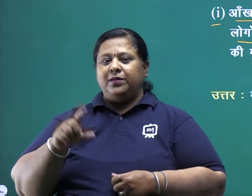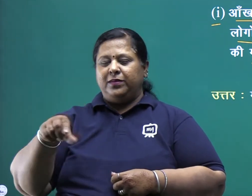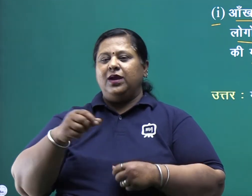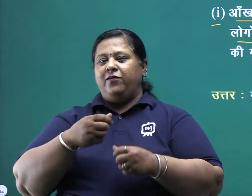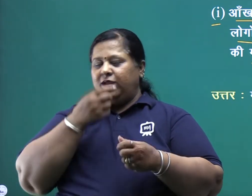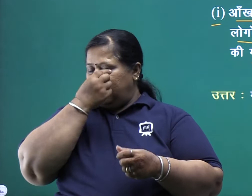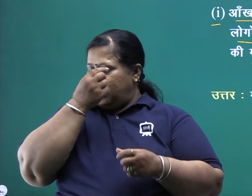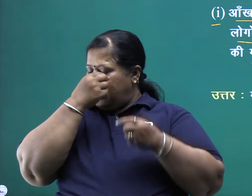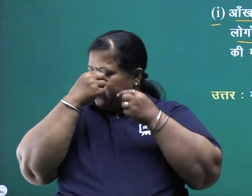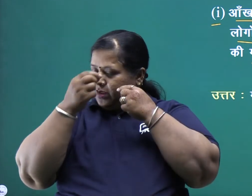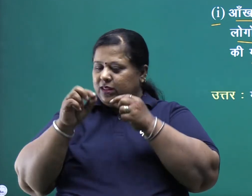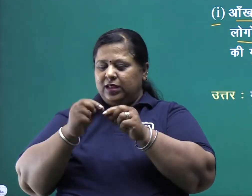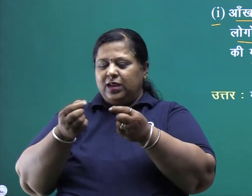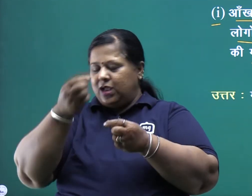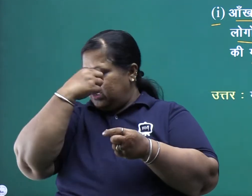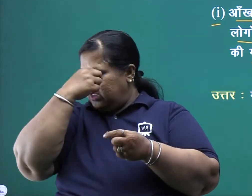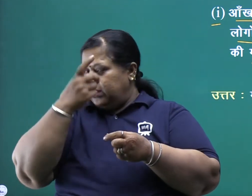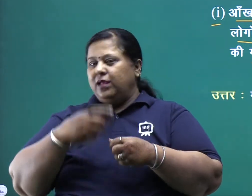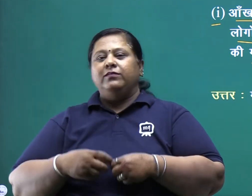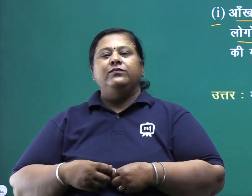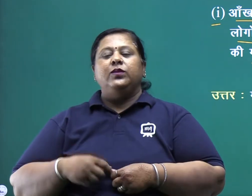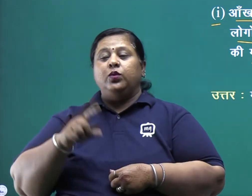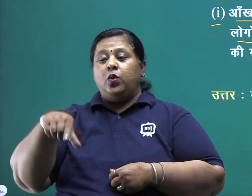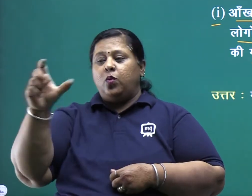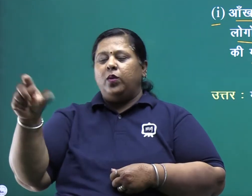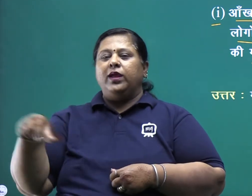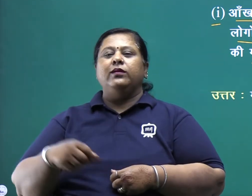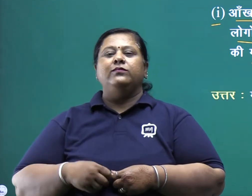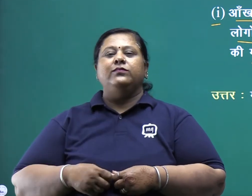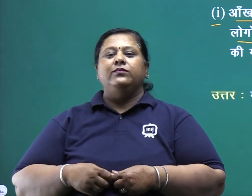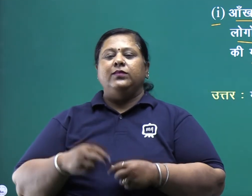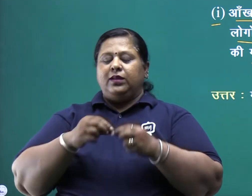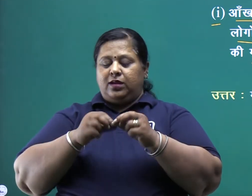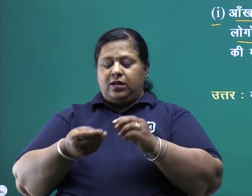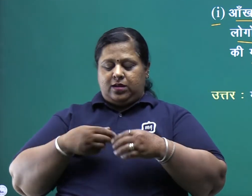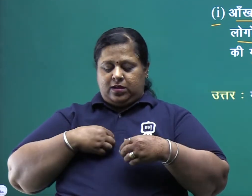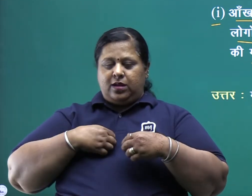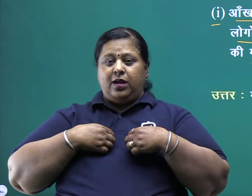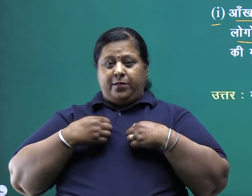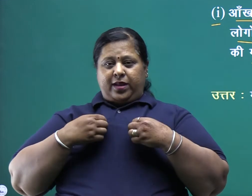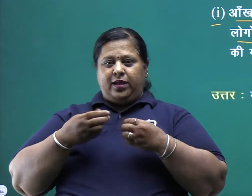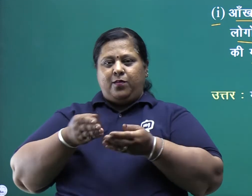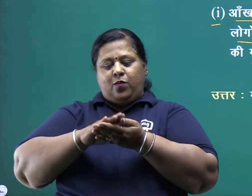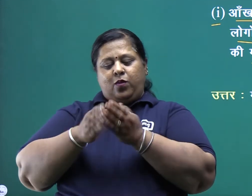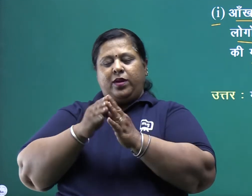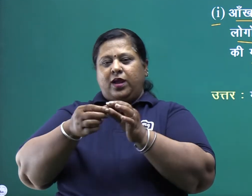में तिनका गिर गया था तो लोगों ने कपड़े की मूठ